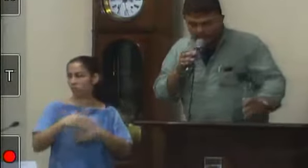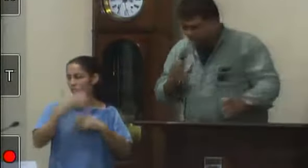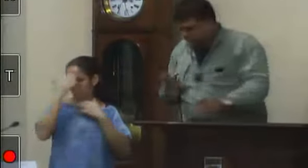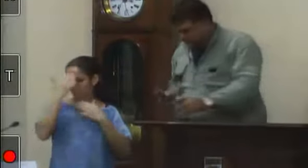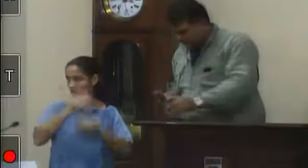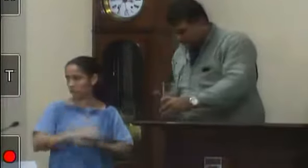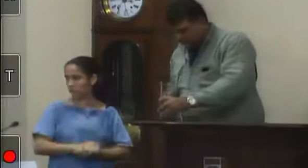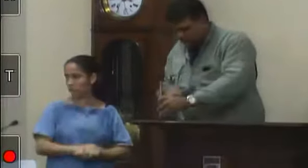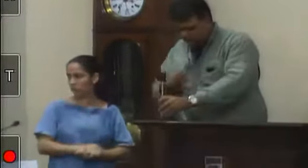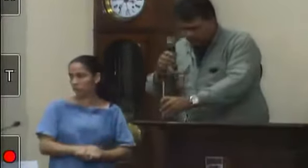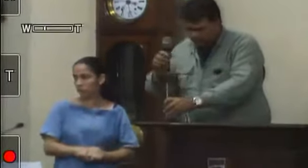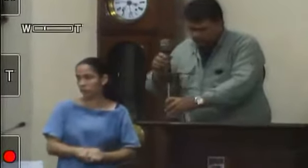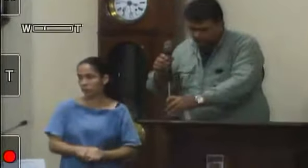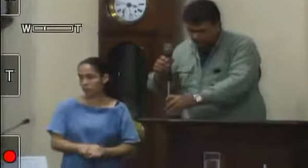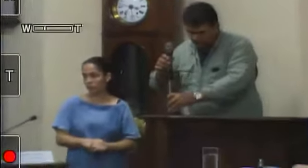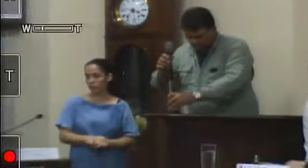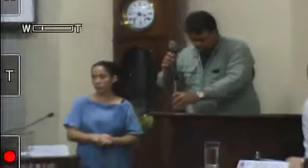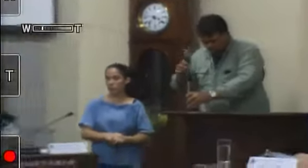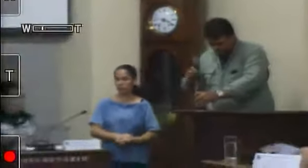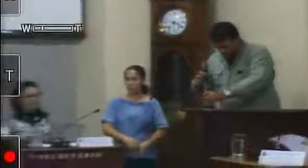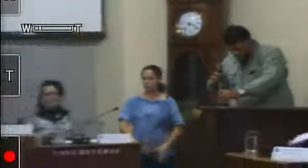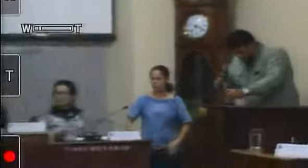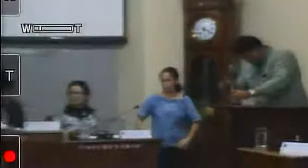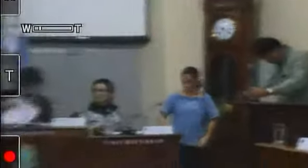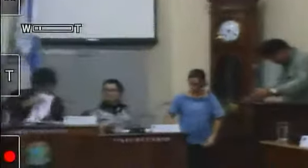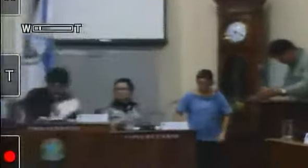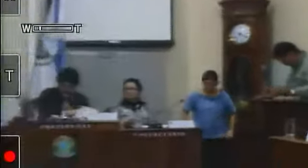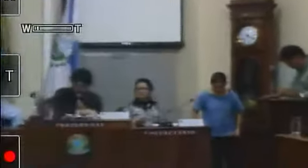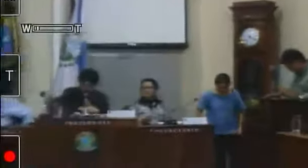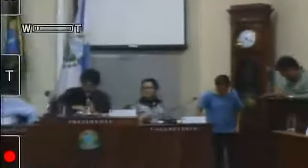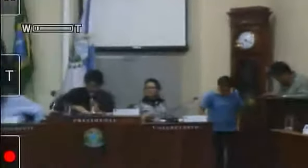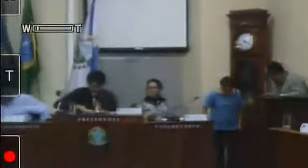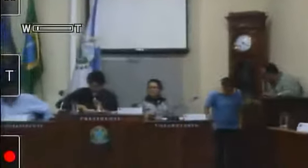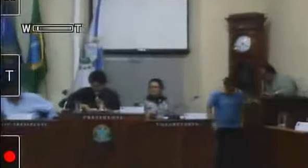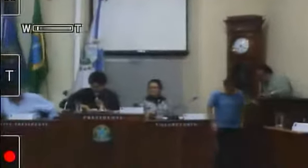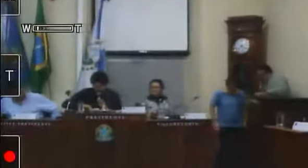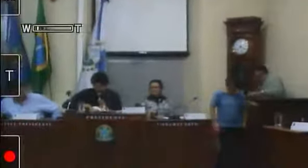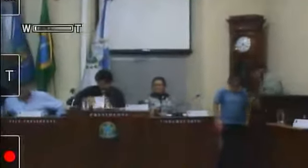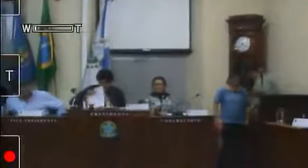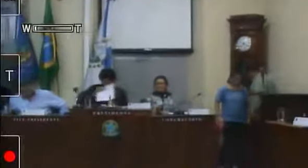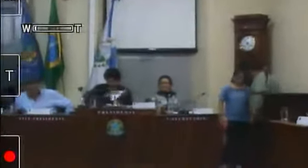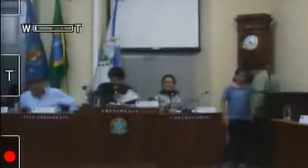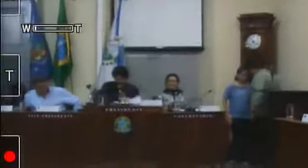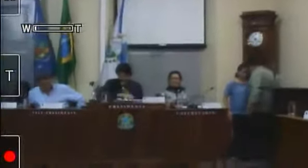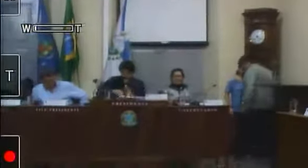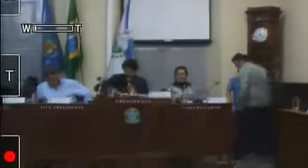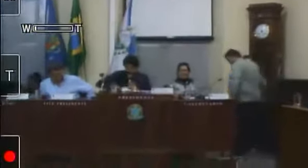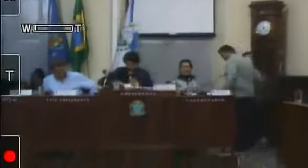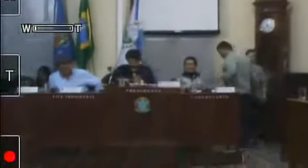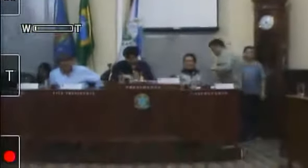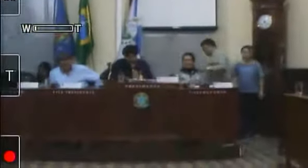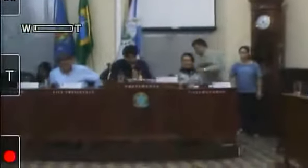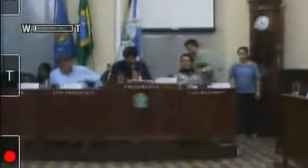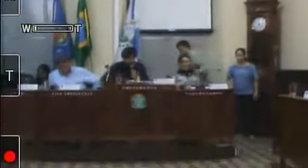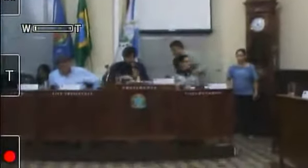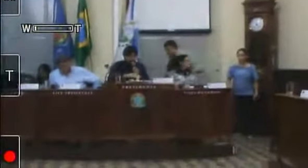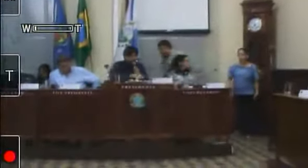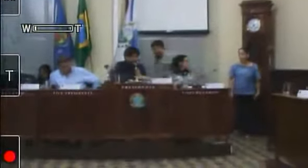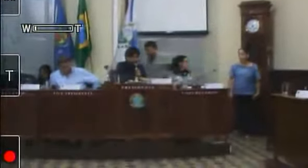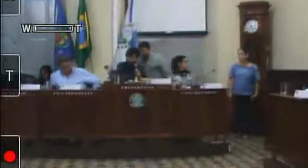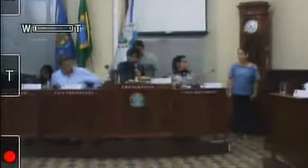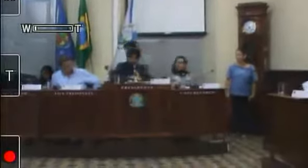obrigado. Obrigado, vereador Marquinho. Próximo a fazer uso da... Não, você era o...